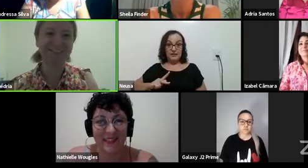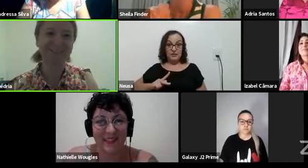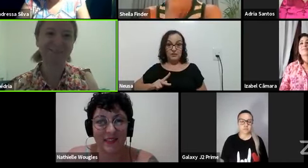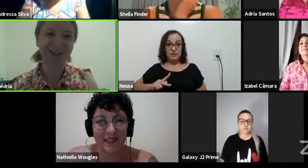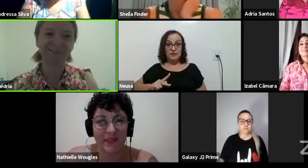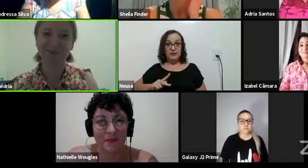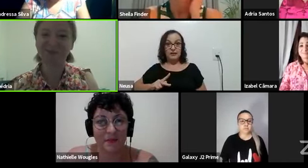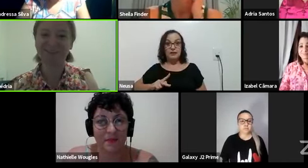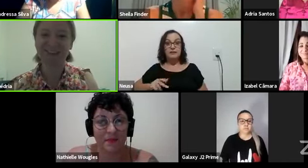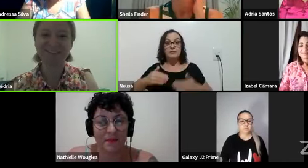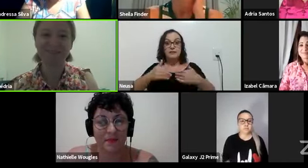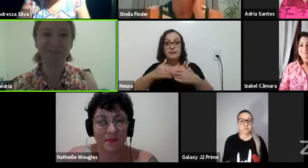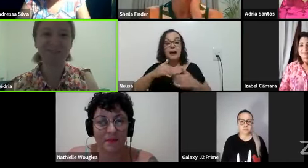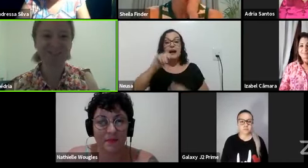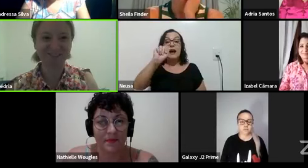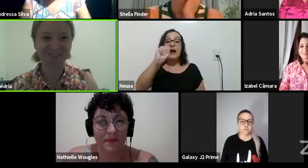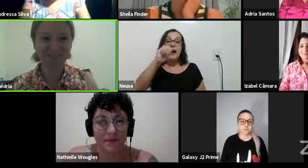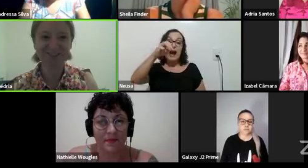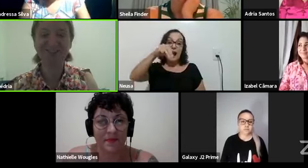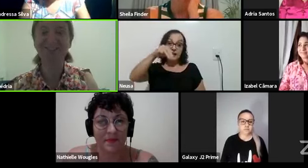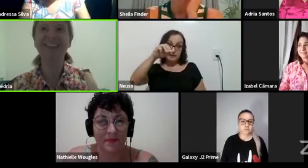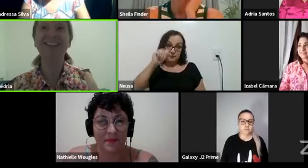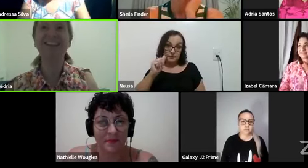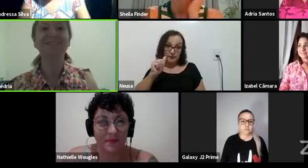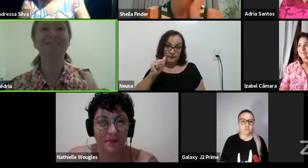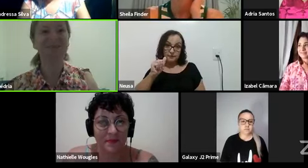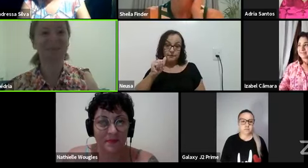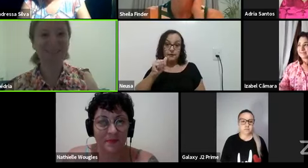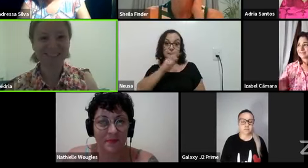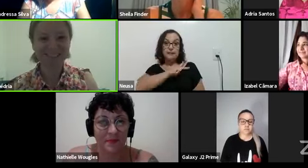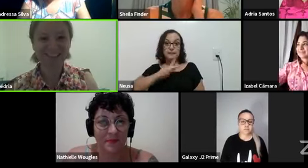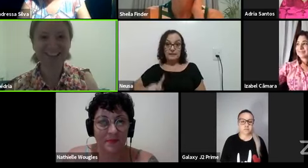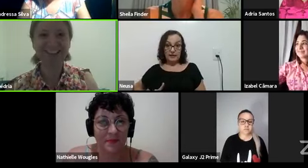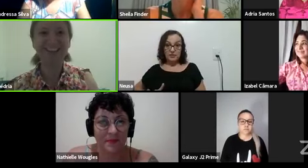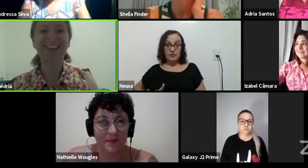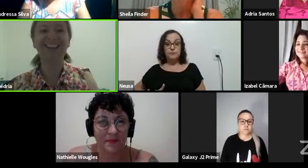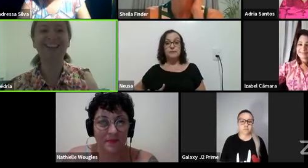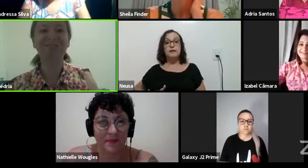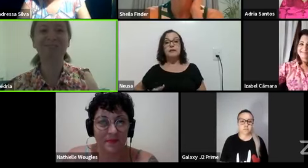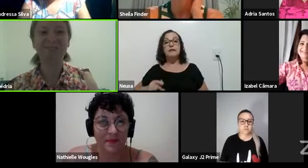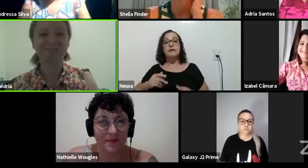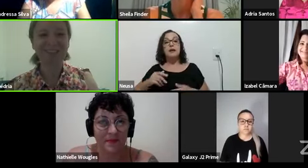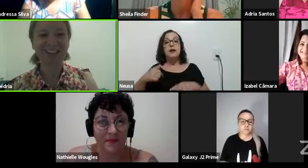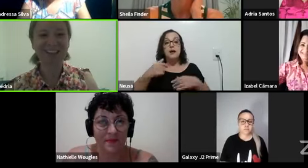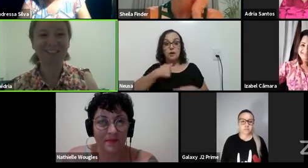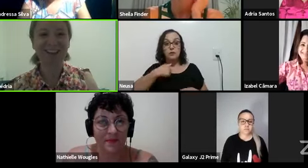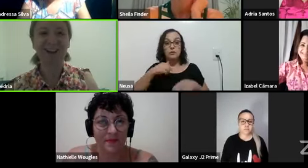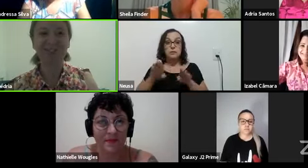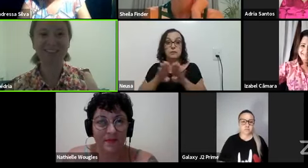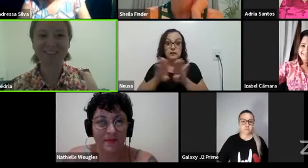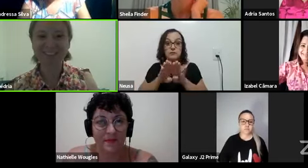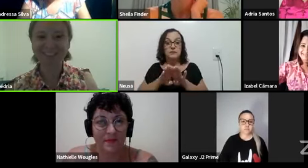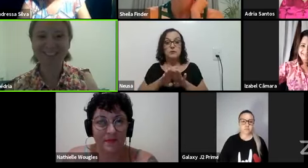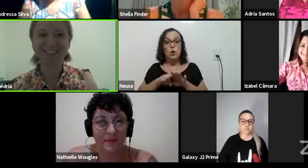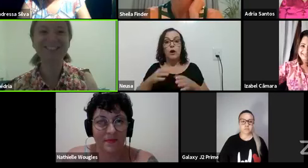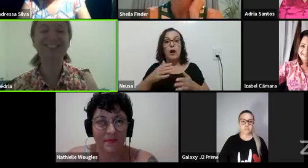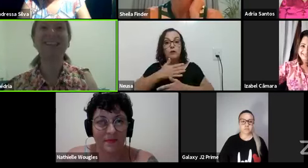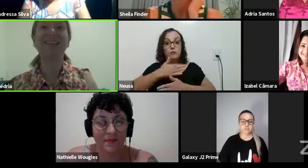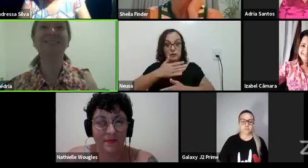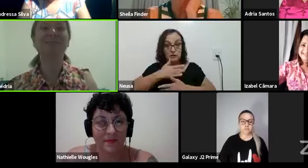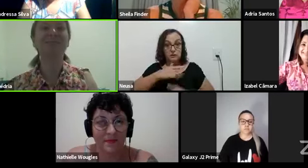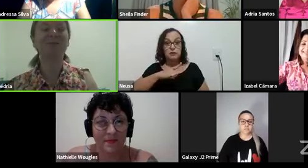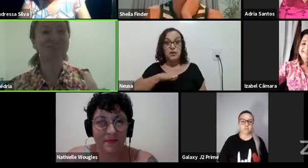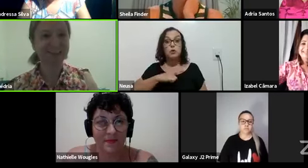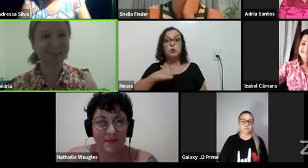que é a Associação de Pais Profissionais e Amigos dos Autistas. Eu sou autista, eu tenho dois filhos